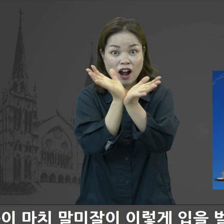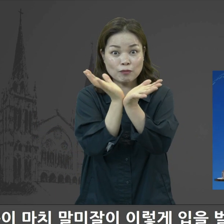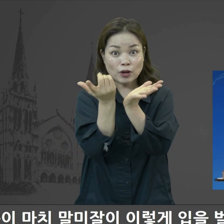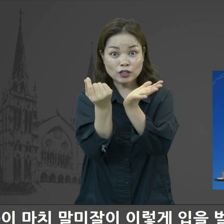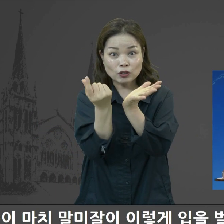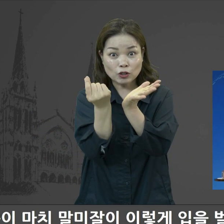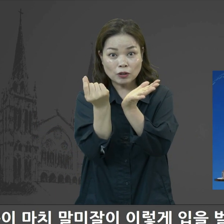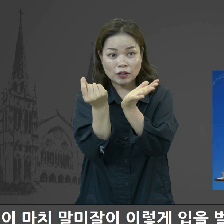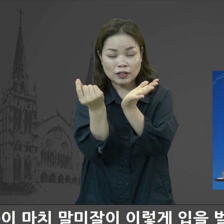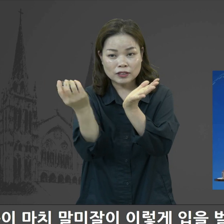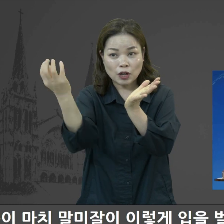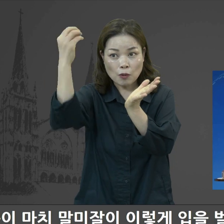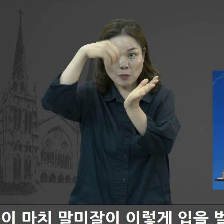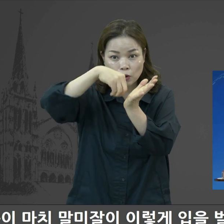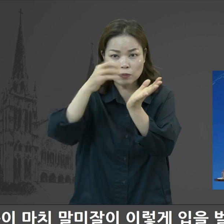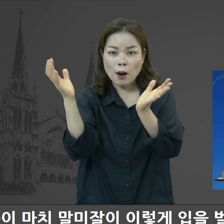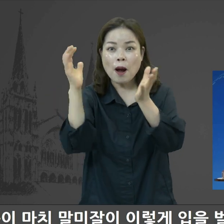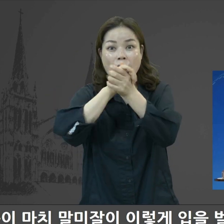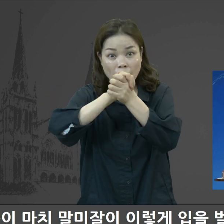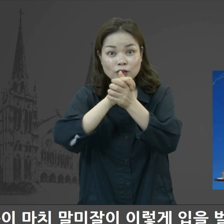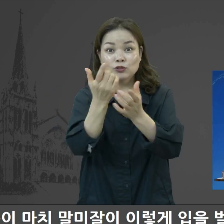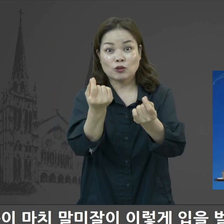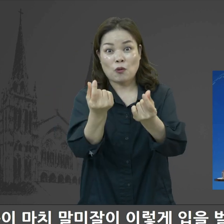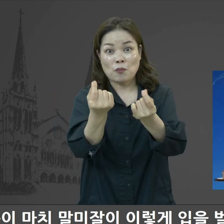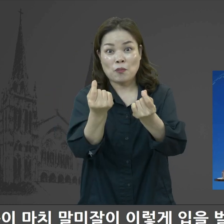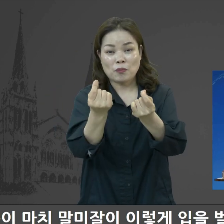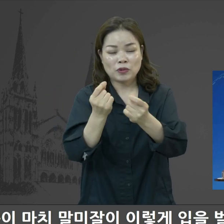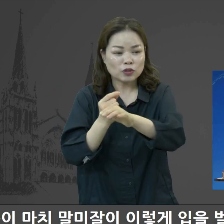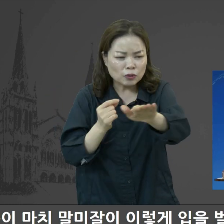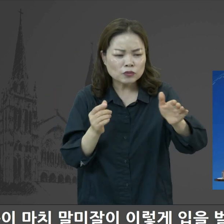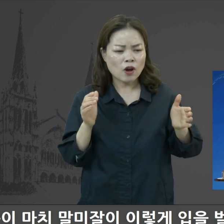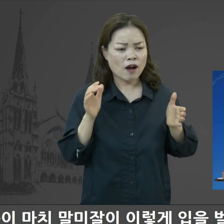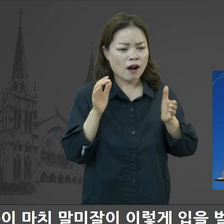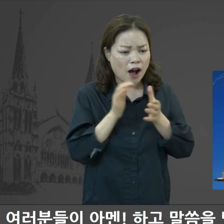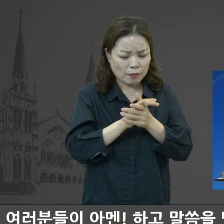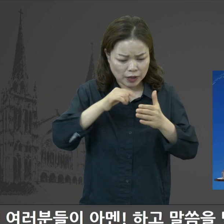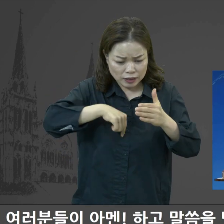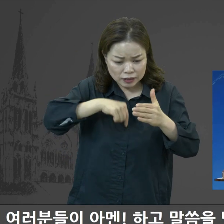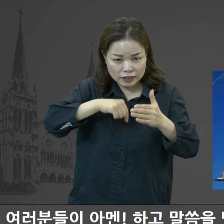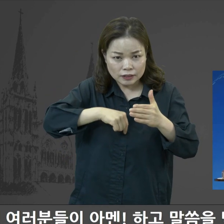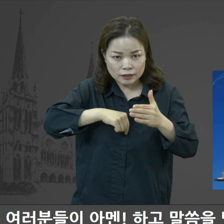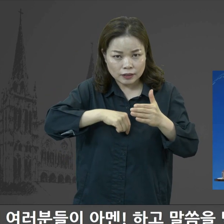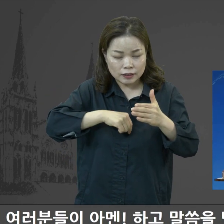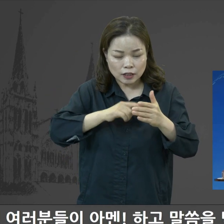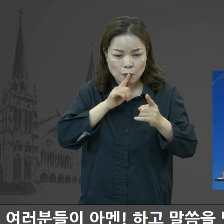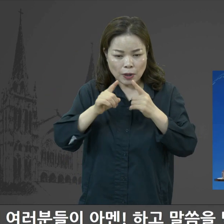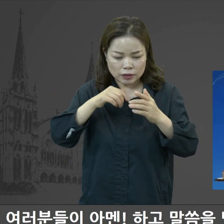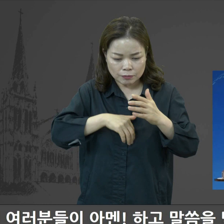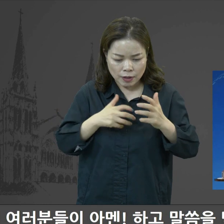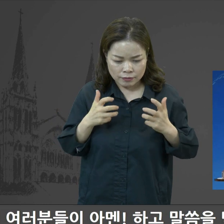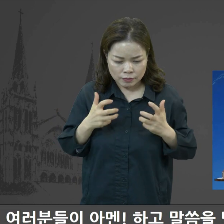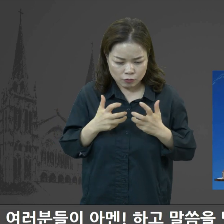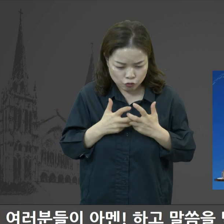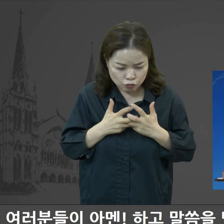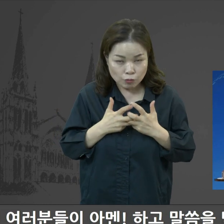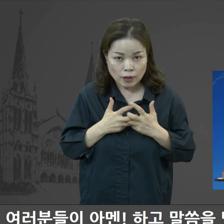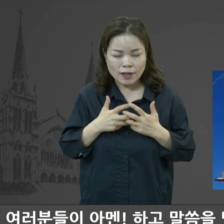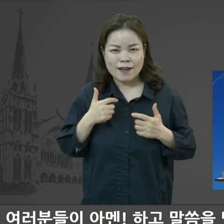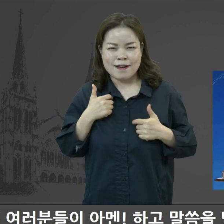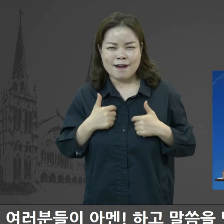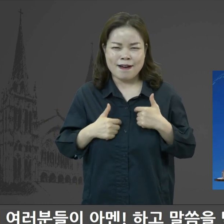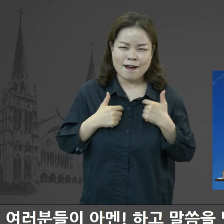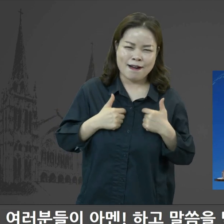것처럼 여러분들이 아멘 하고 말씀을 먹으면은요, 여러분들 안에 그 말씀이 싹 들어가면서 나올 때는요,